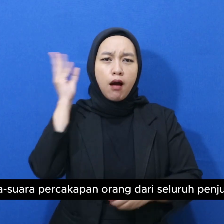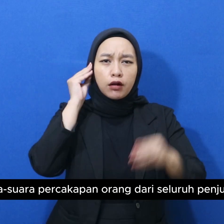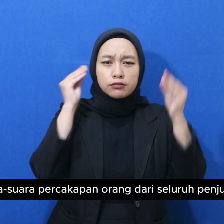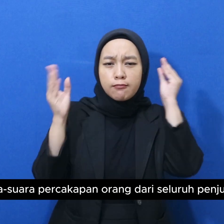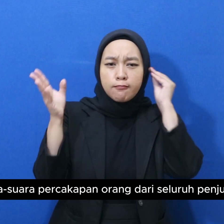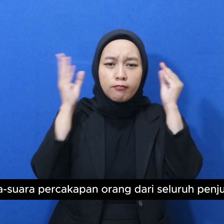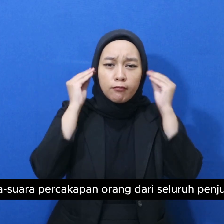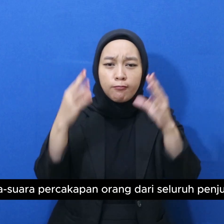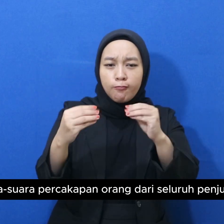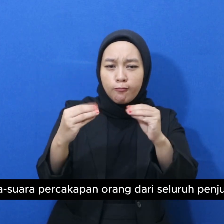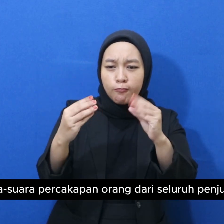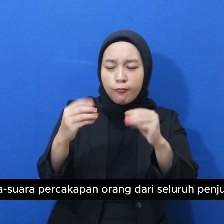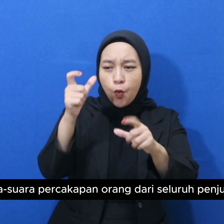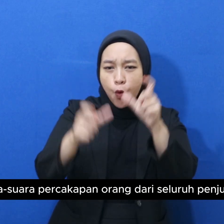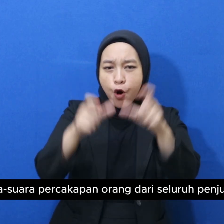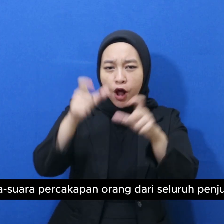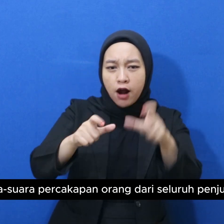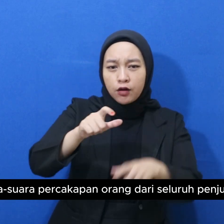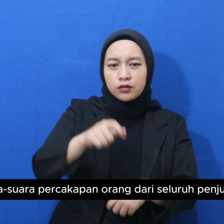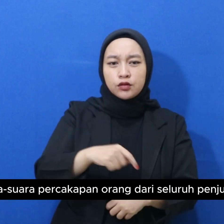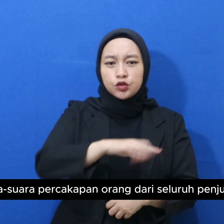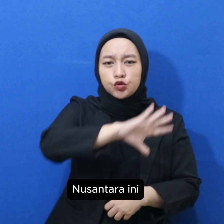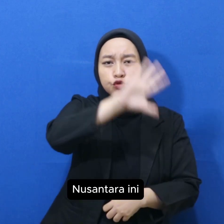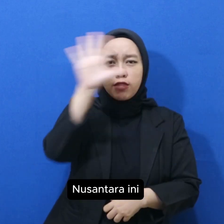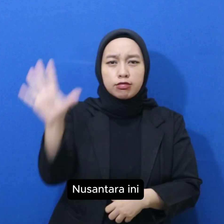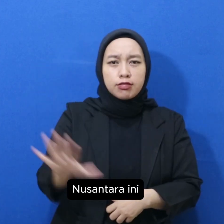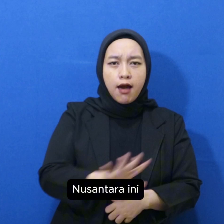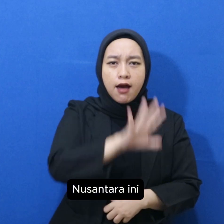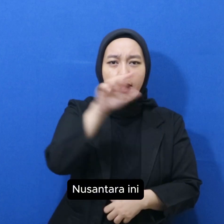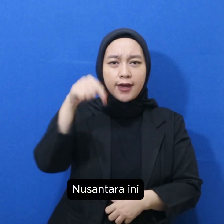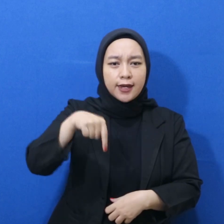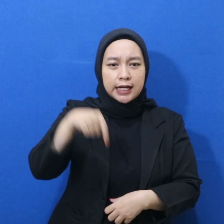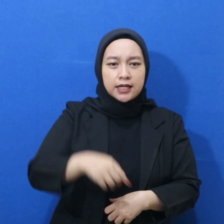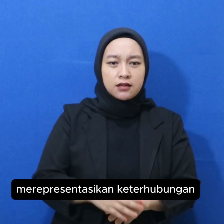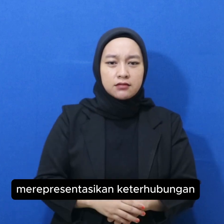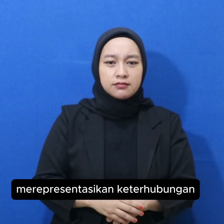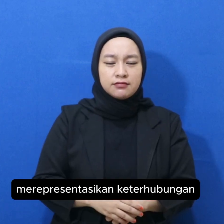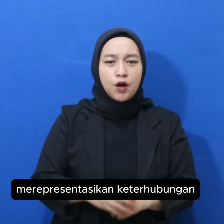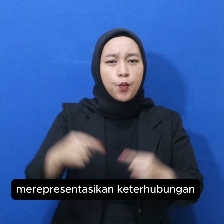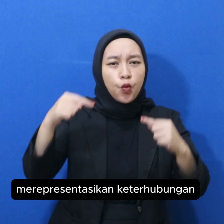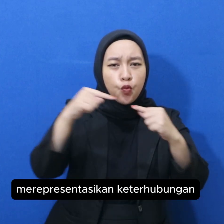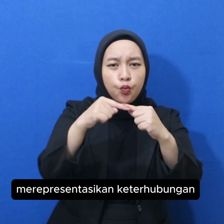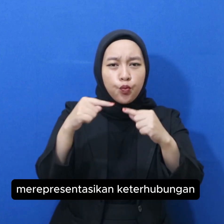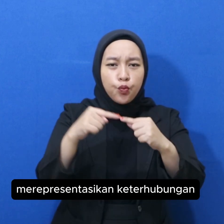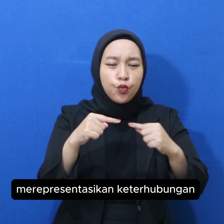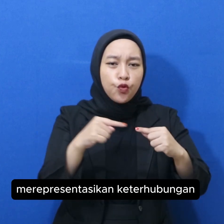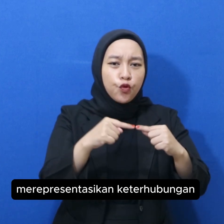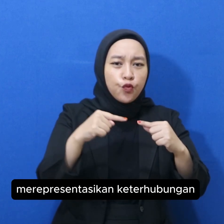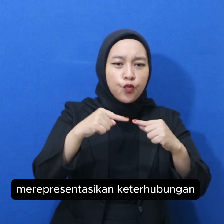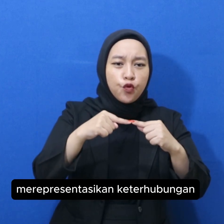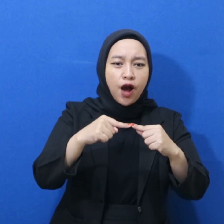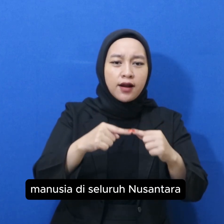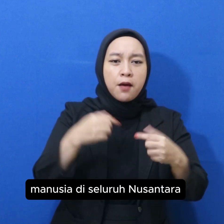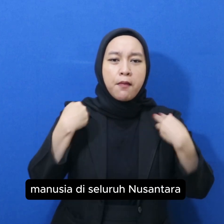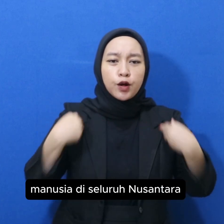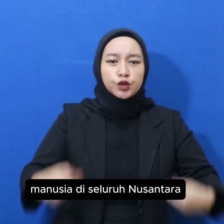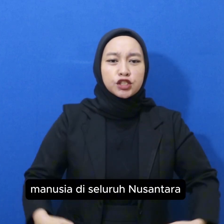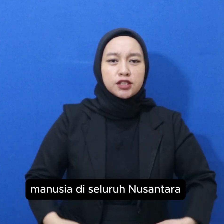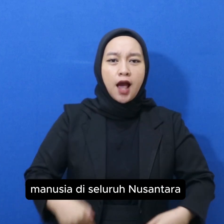Suara-suara percakapan orang dari seluruh penjuru Nusantara ini merepresentasikan keterhubungan manusia di